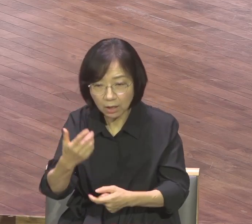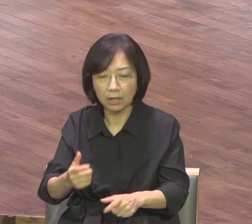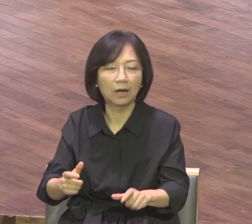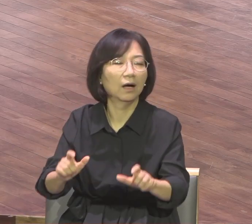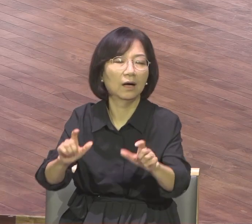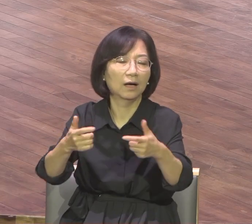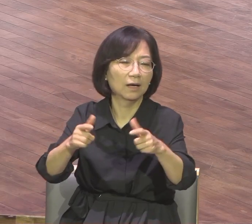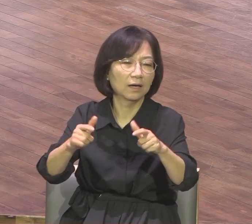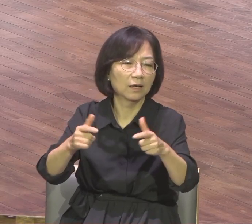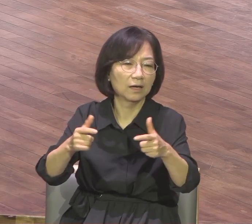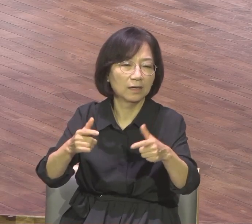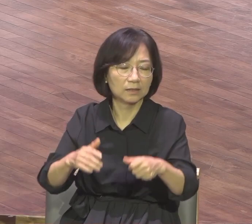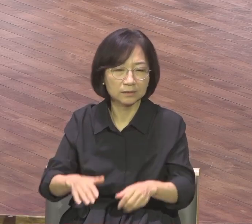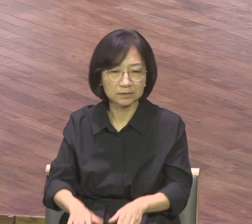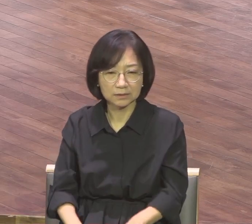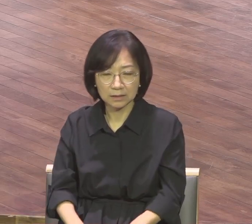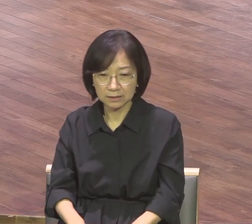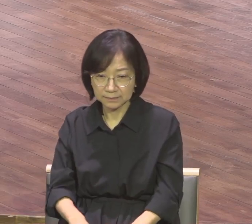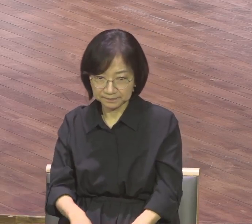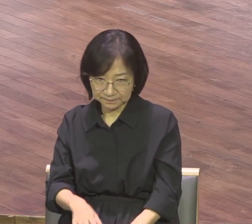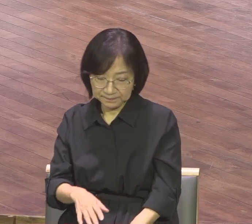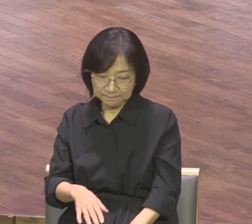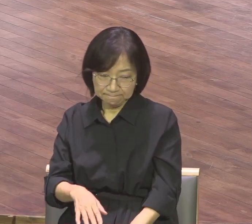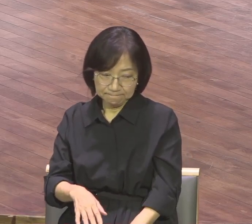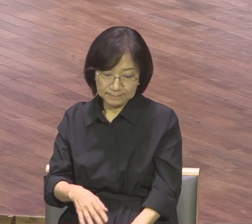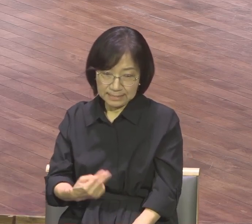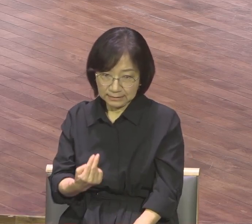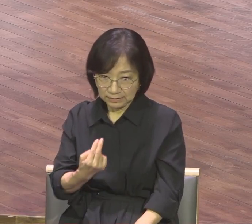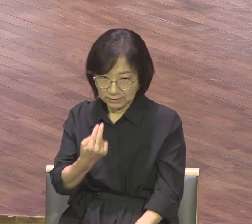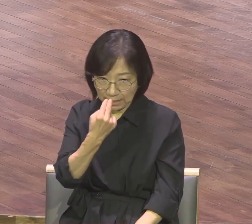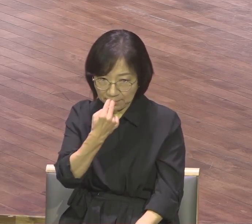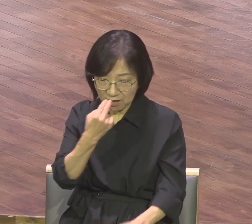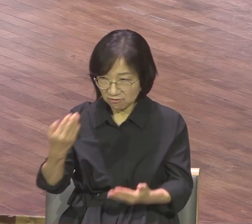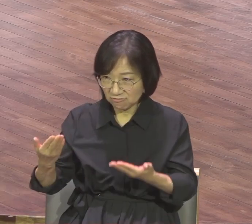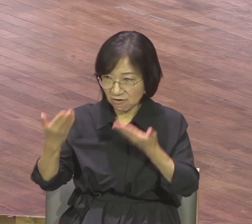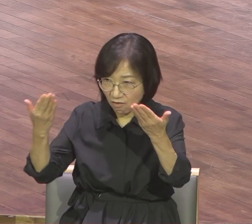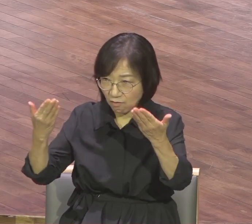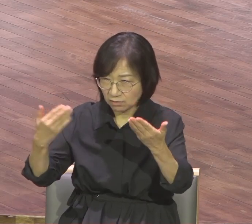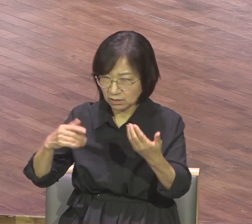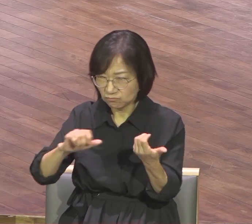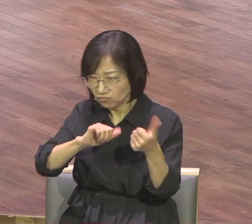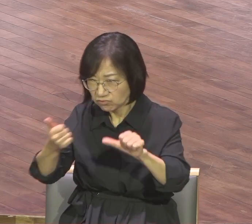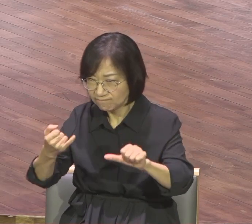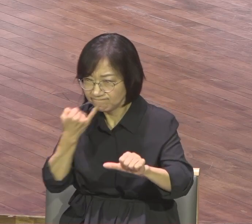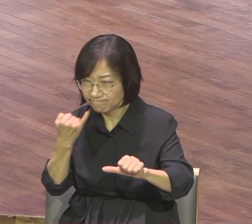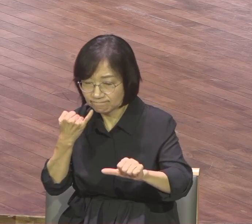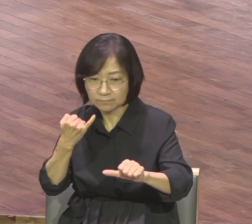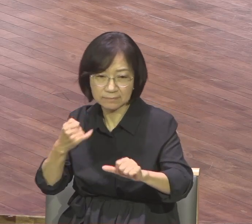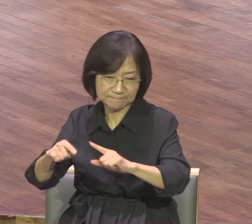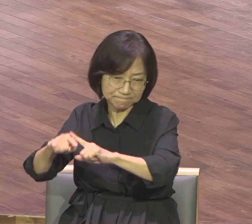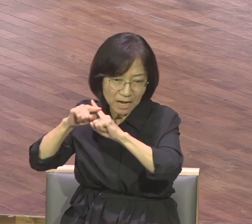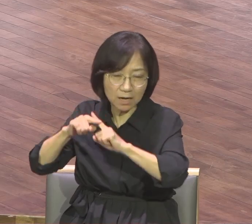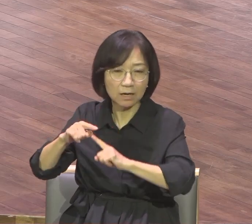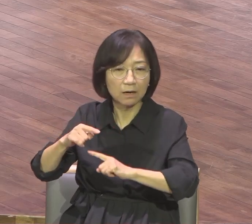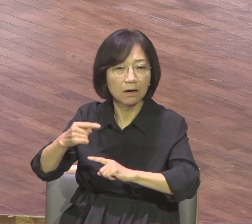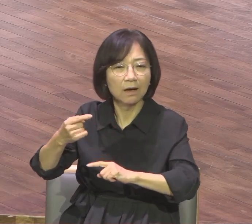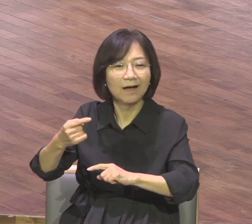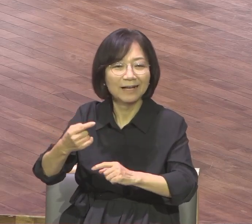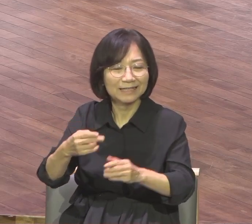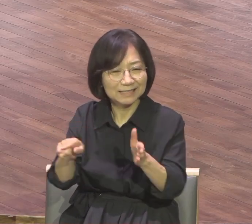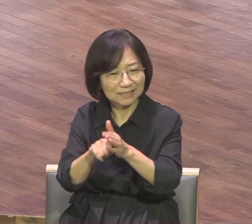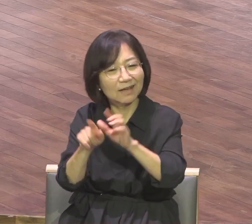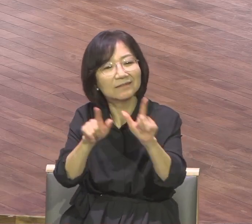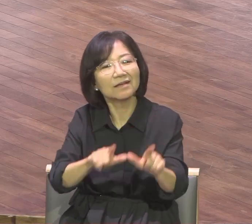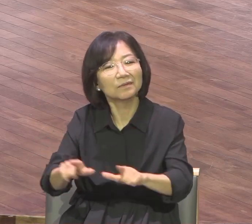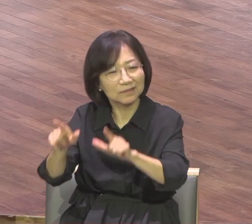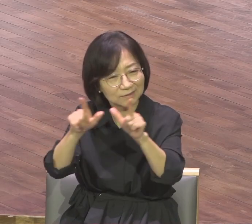것이 아니에요. 생명근 신앙생활을 해야 돼. 생명근 신앙생활. 내 생명조차도 조금 더 귀한